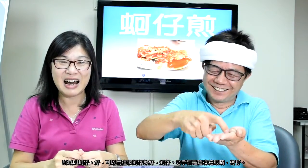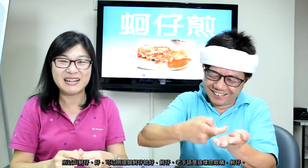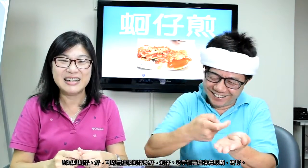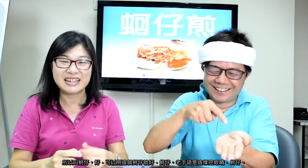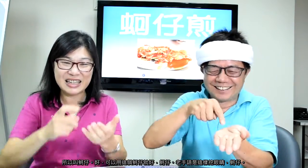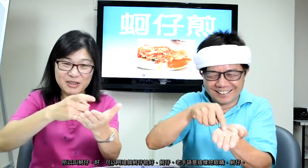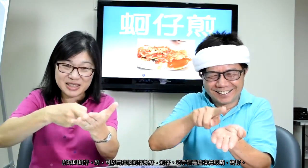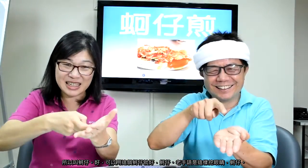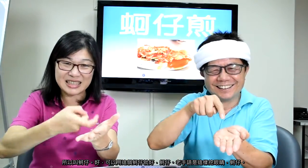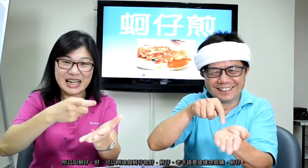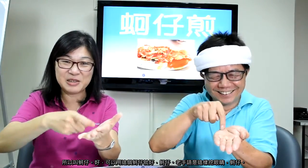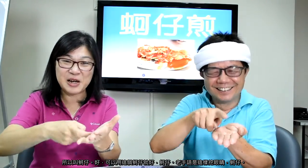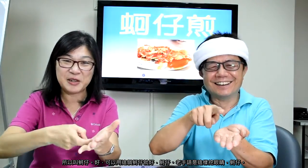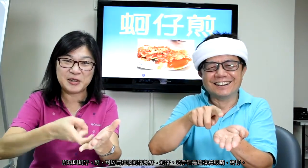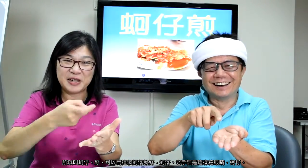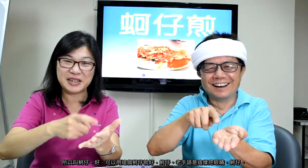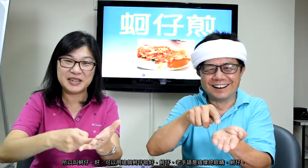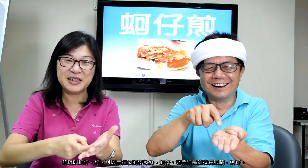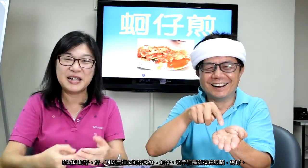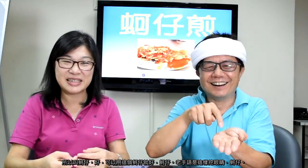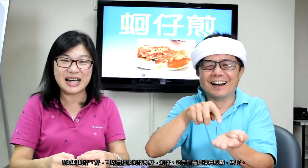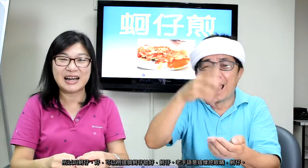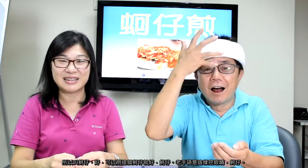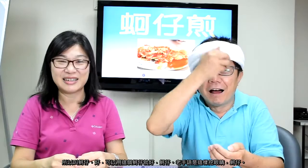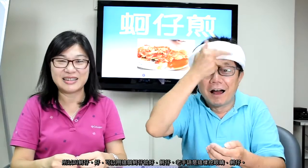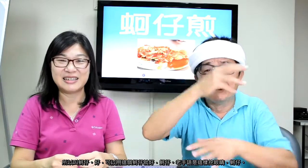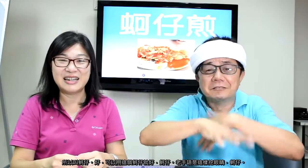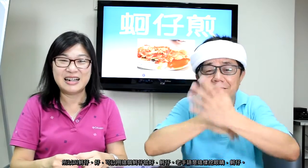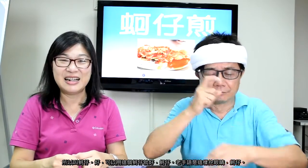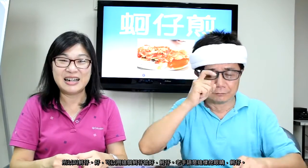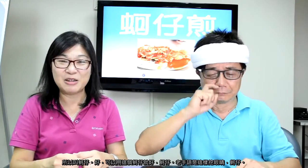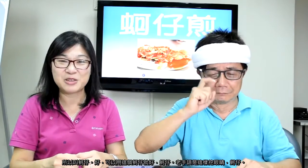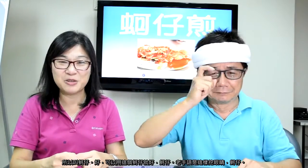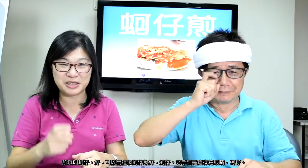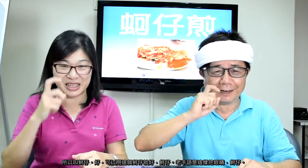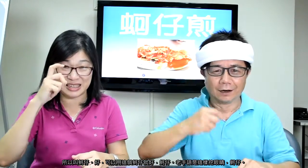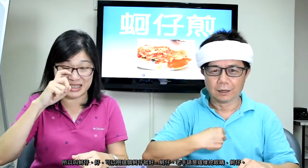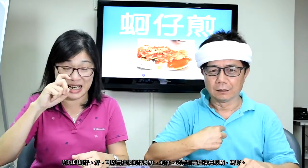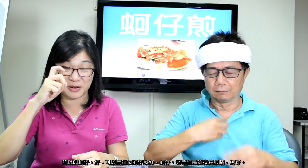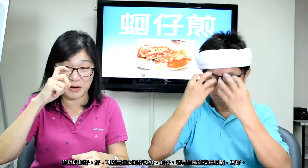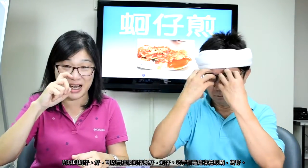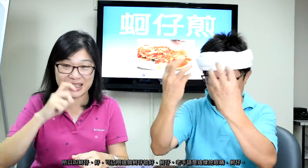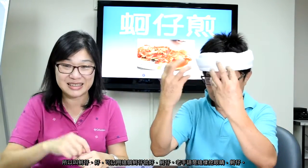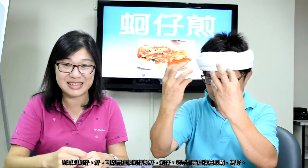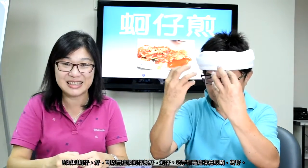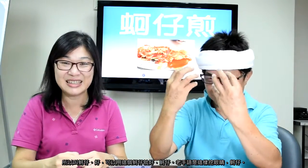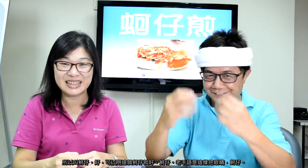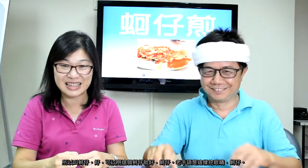好，可以用这个蚵仔就好了，蚵仔，老手语是这样挖眼睛，蚵